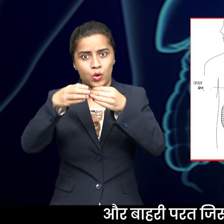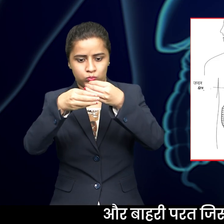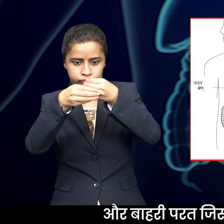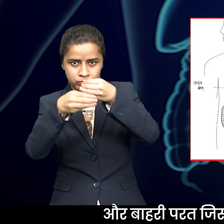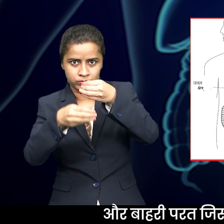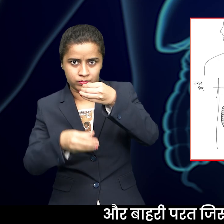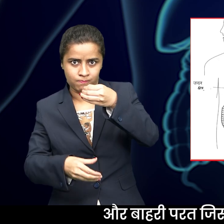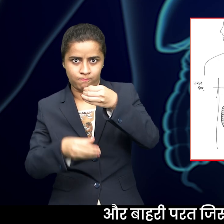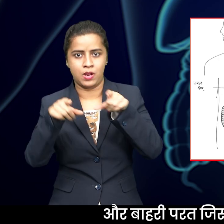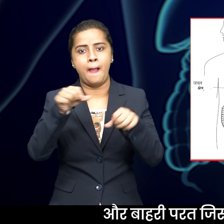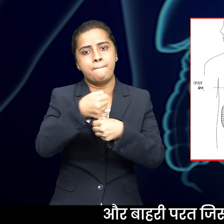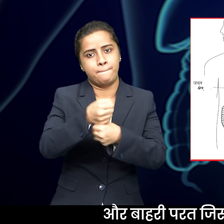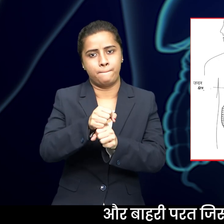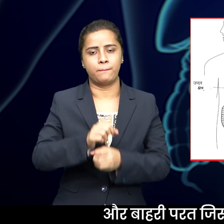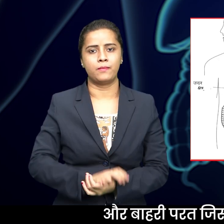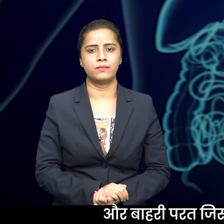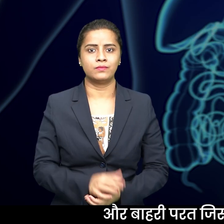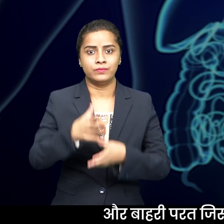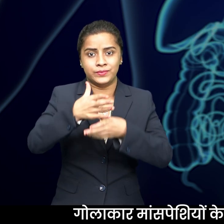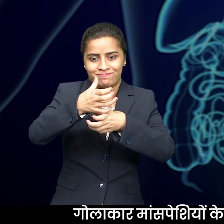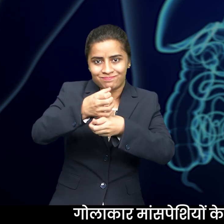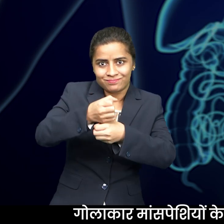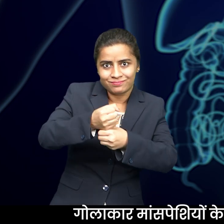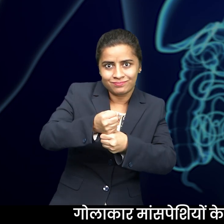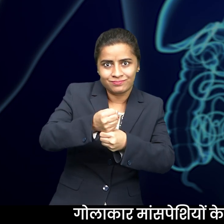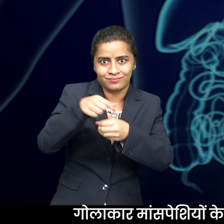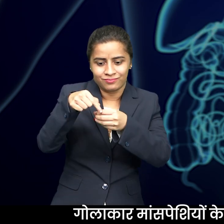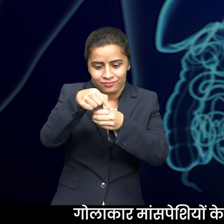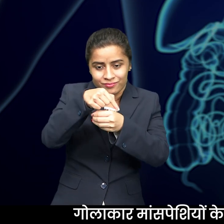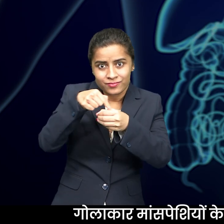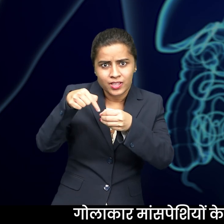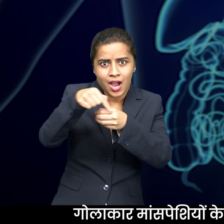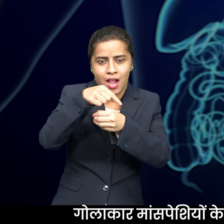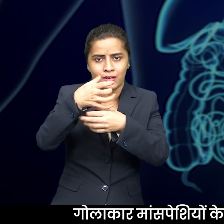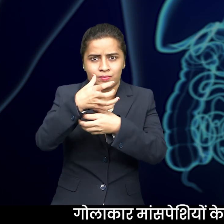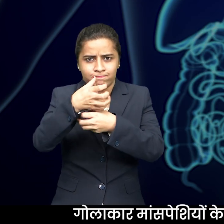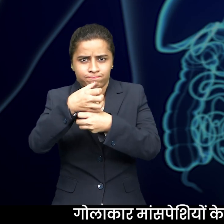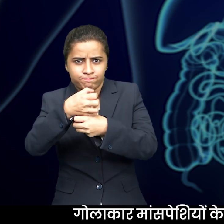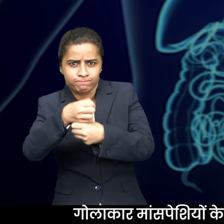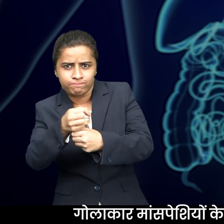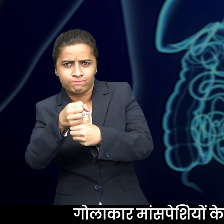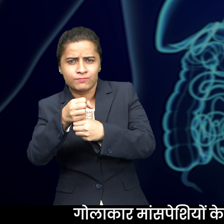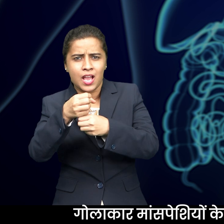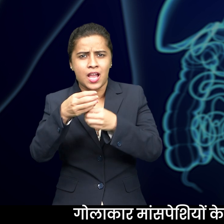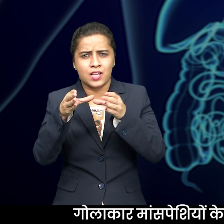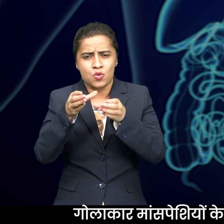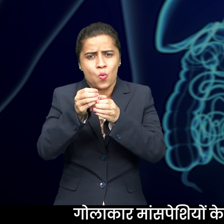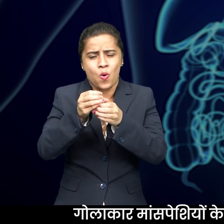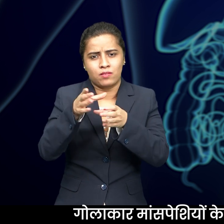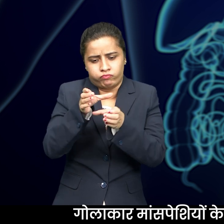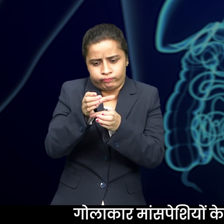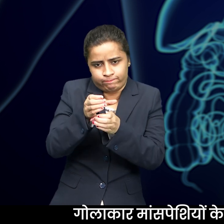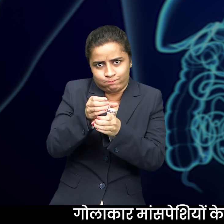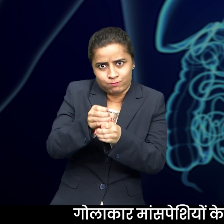जिसमें अनुदैर्ध्य मांसपेशियां होती हैं। गोलाकार मांसपेशियों के संकुचन के